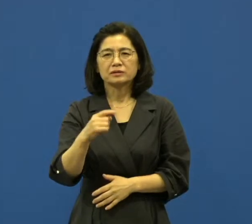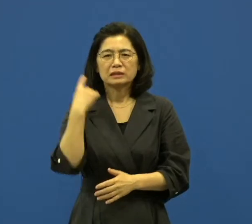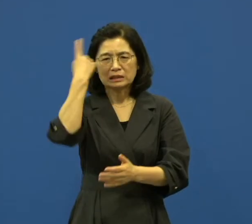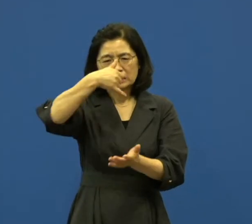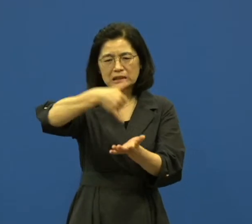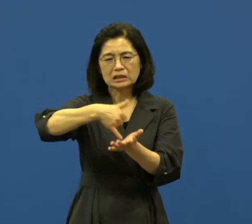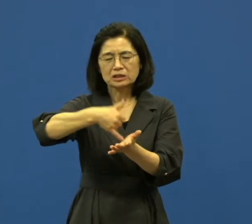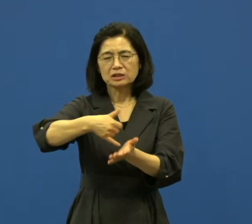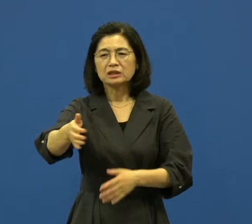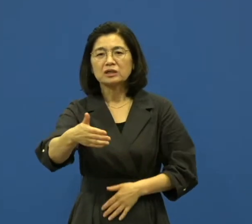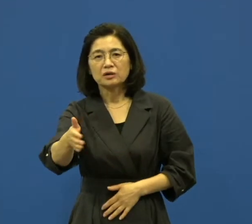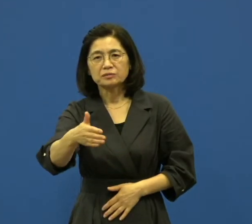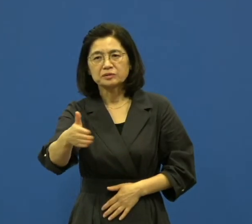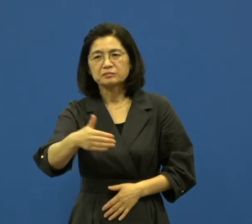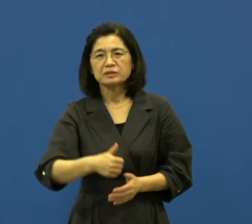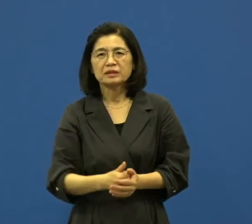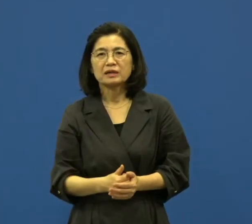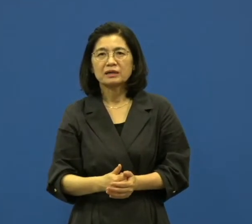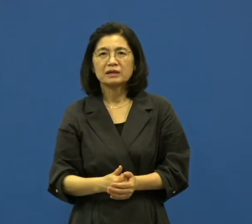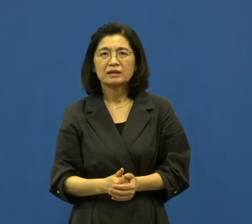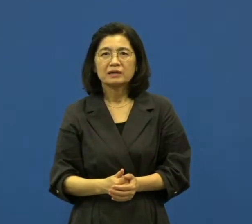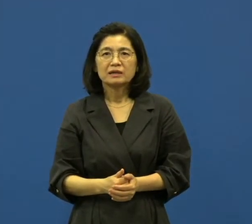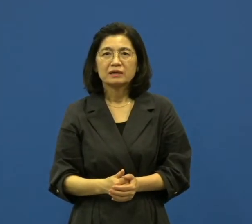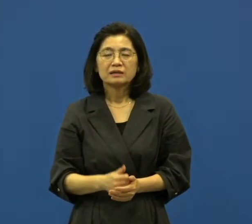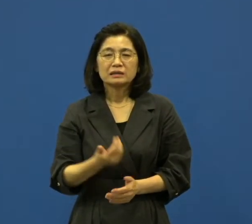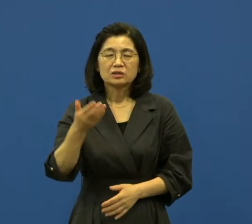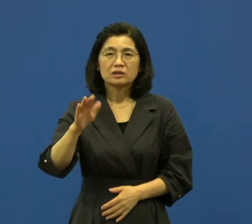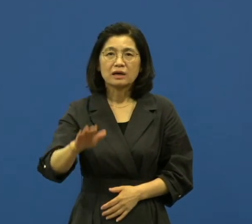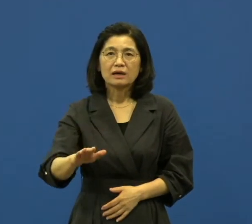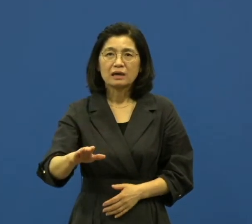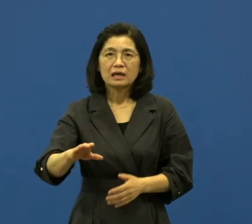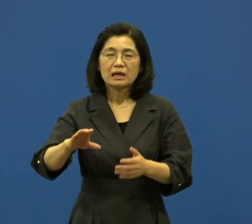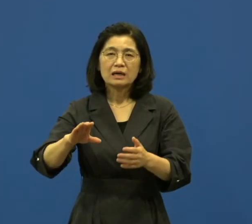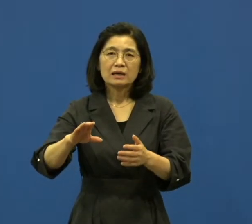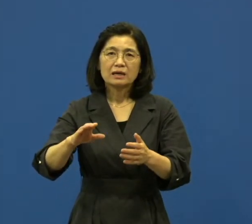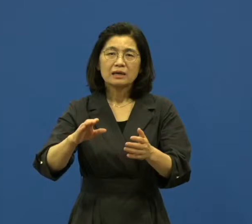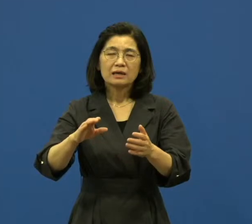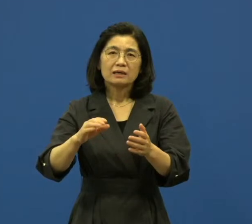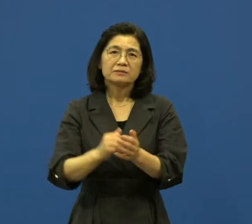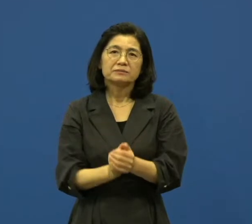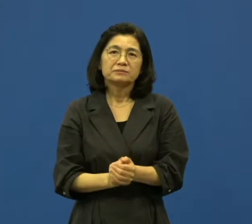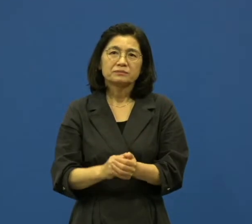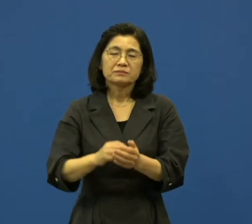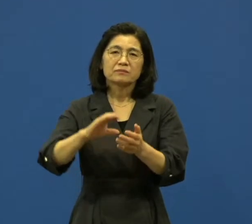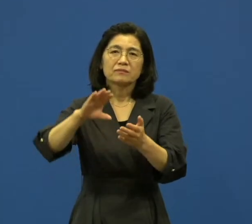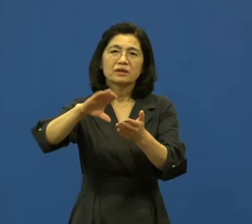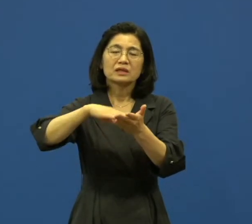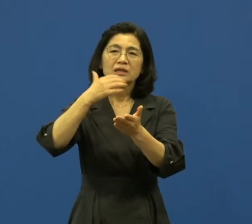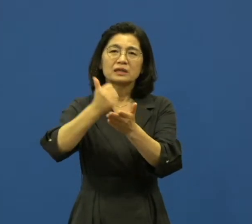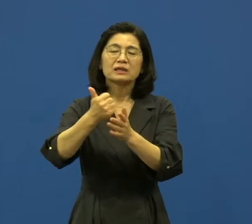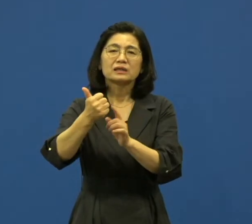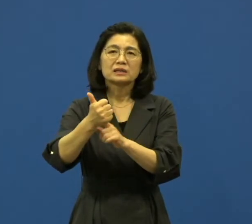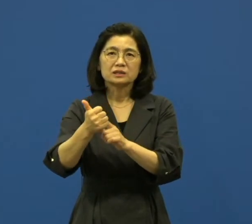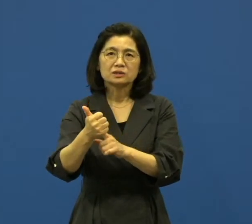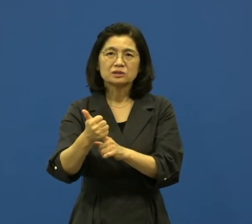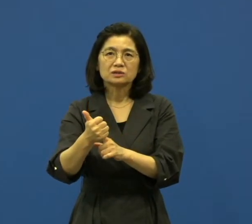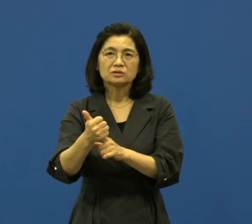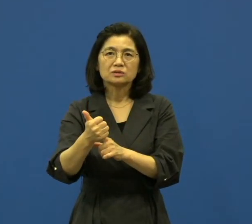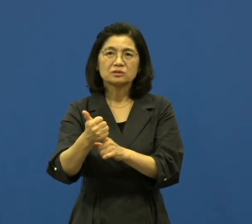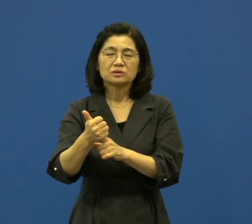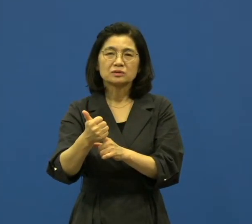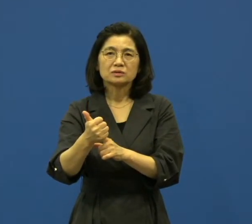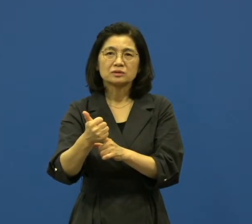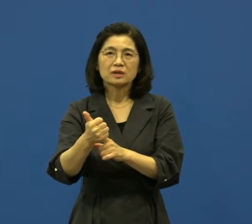여러분, 기독교 신앙의 핵심은 인격적인 하나님. 우리가 하나님을 사랑하고 하나님을 신뢰한다는